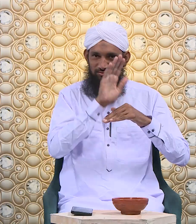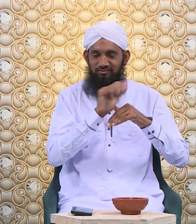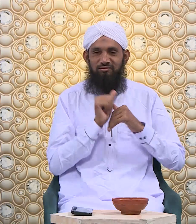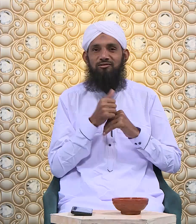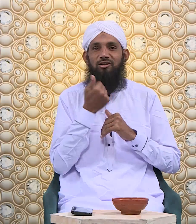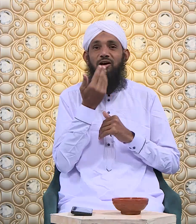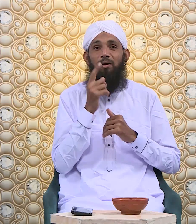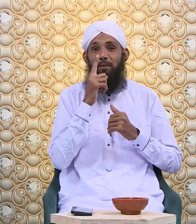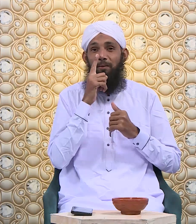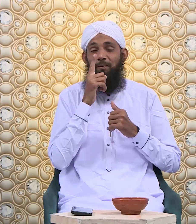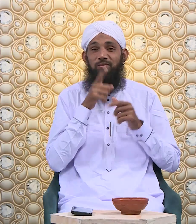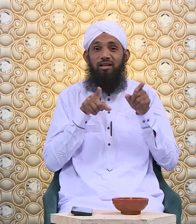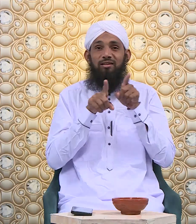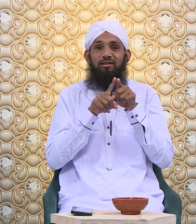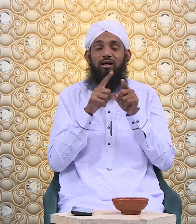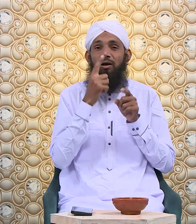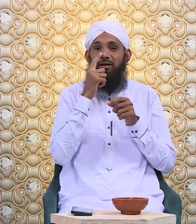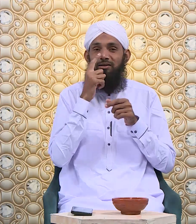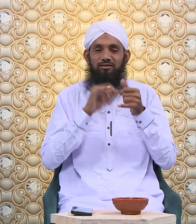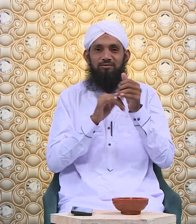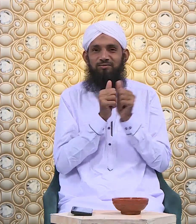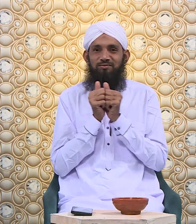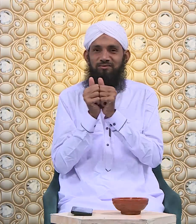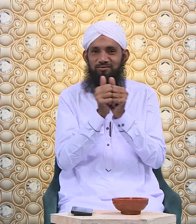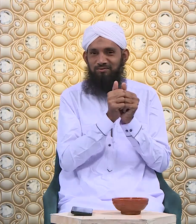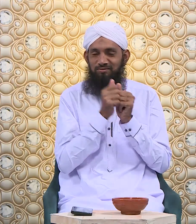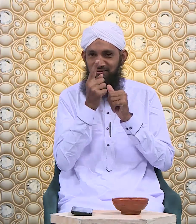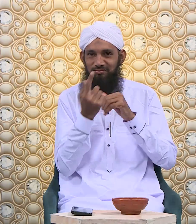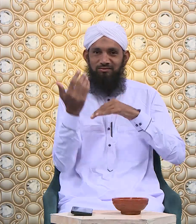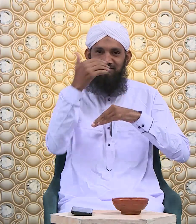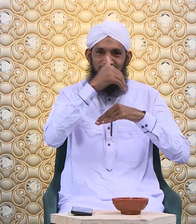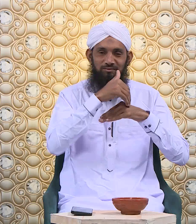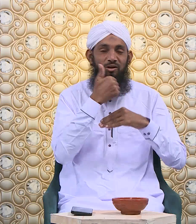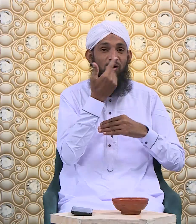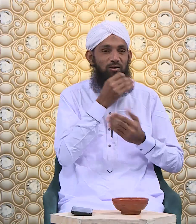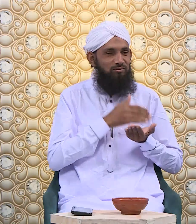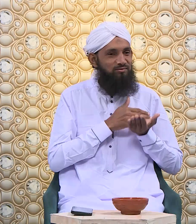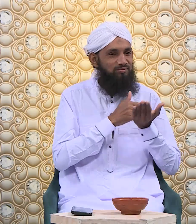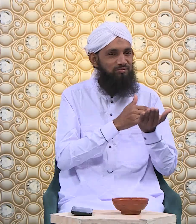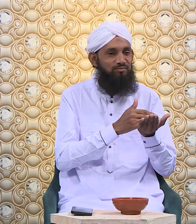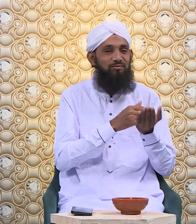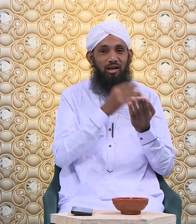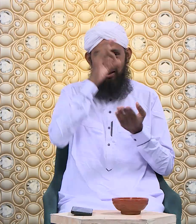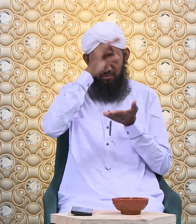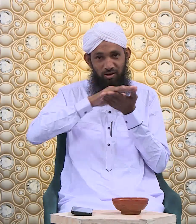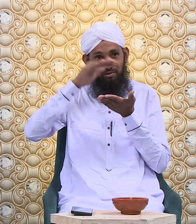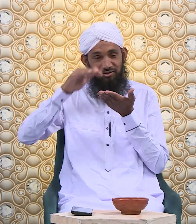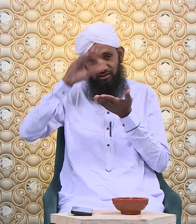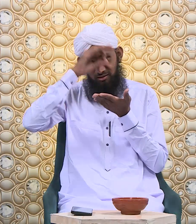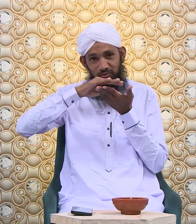رضی اللہ عنہ آپ صلی اللہ علیہ وآلہ وسلم کے پاس آئیں اور عرض کی حسن و حسین رضی اللہ عنہما